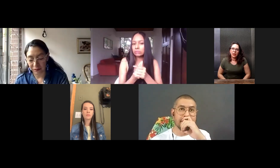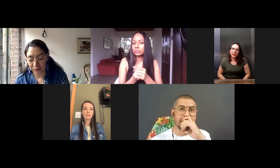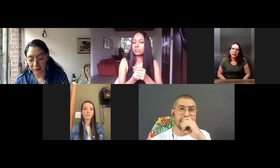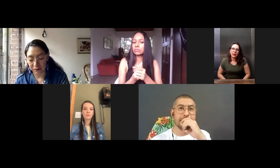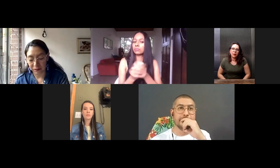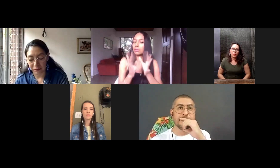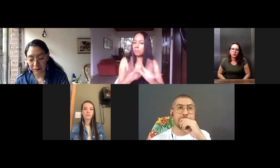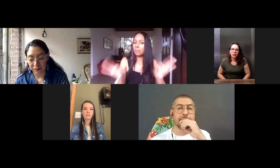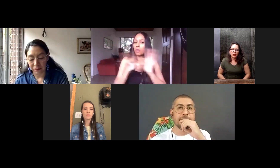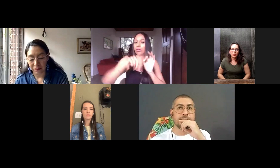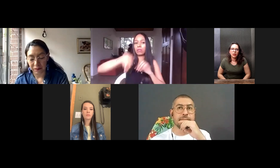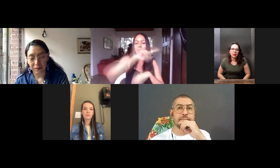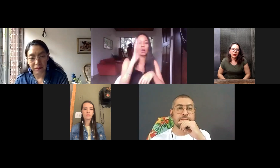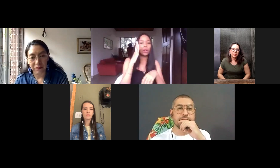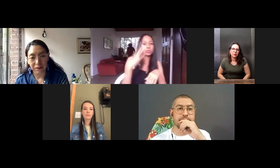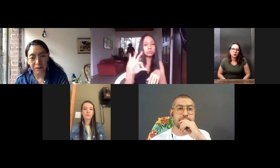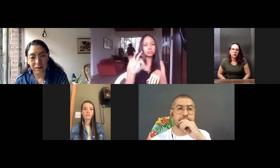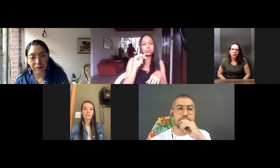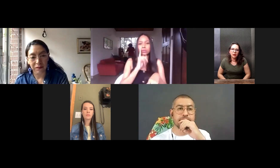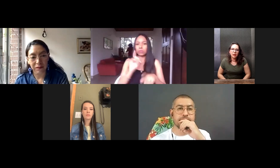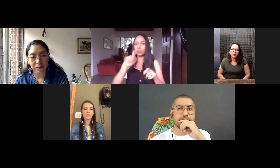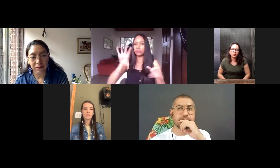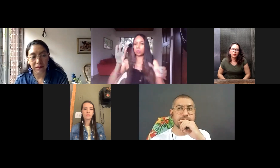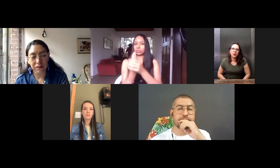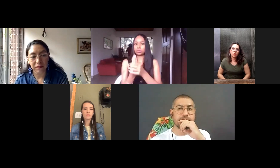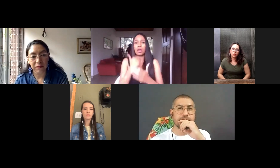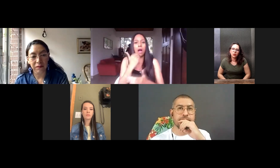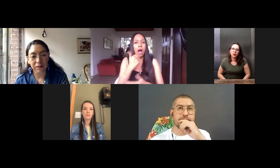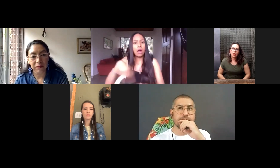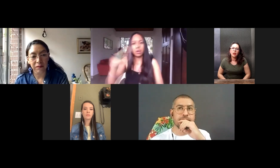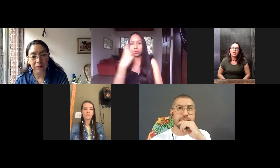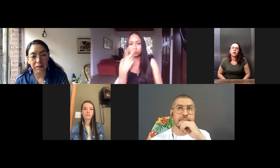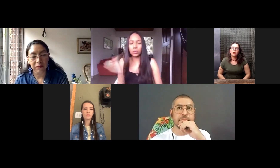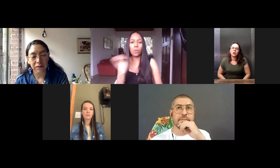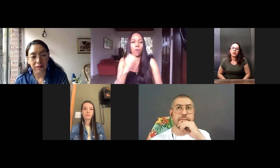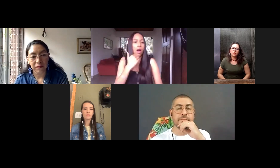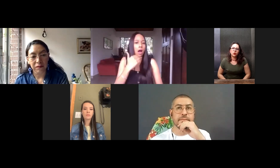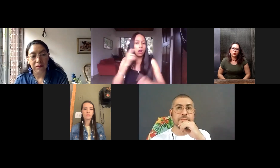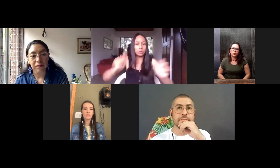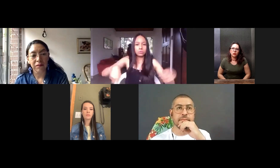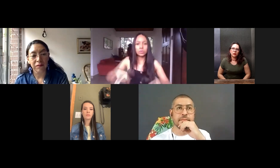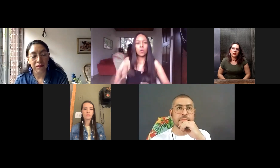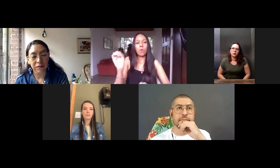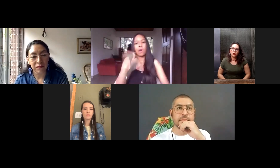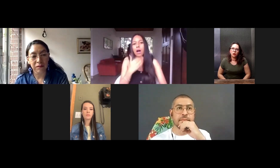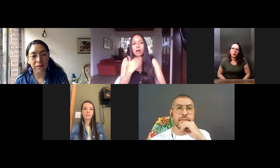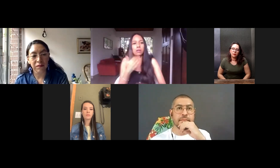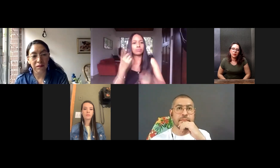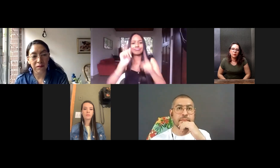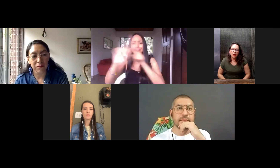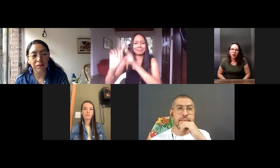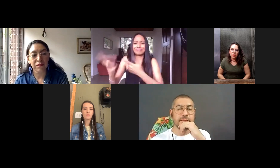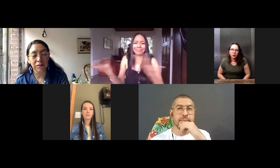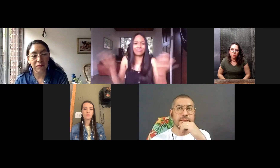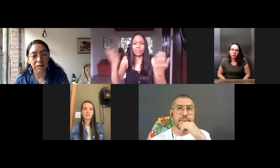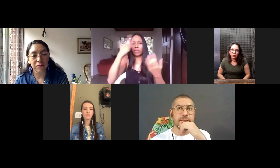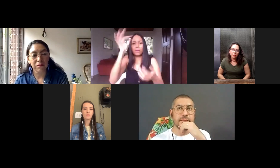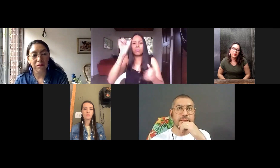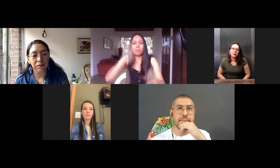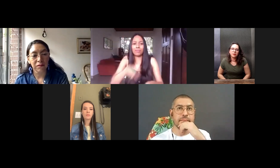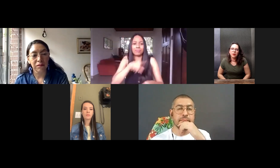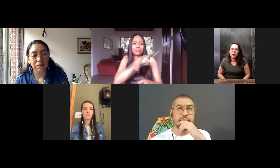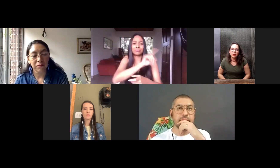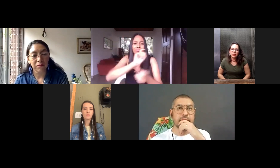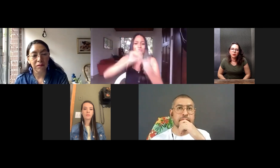el proceso de que es posible incluir a sordos y oyentes dentro de